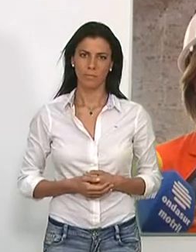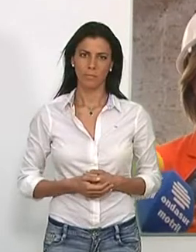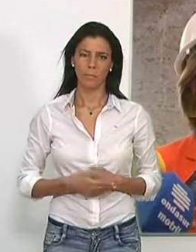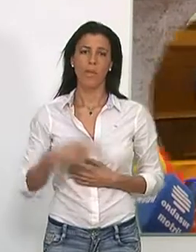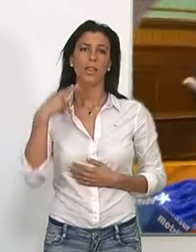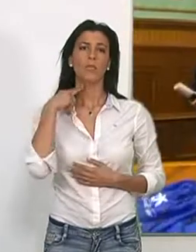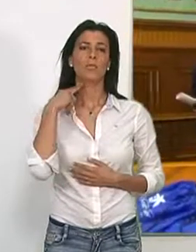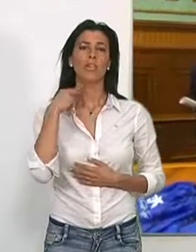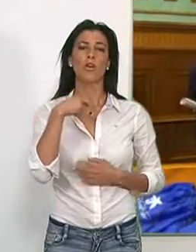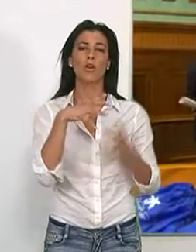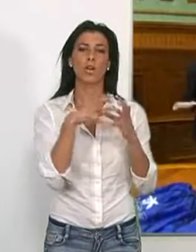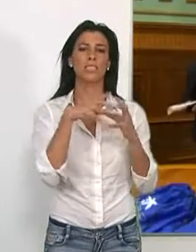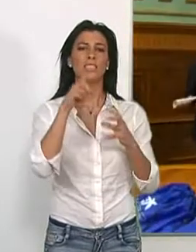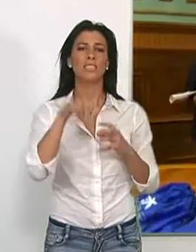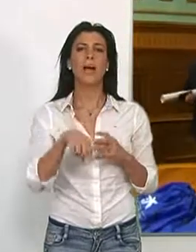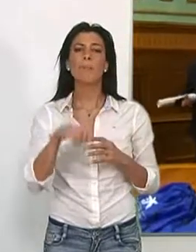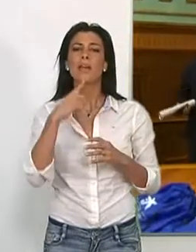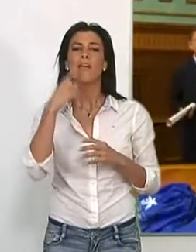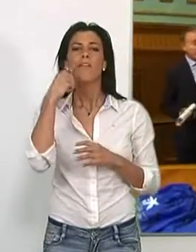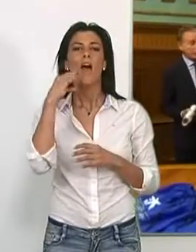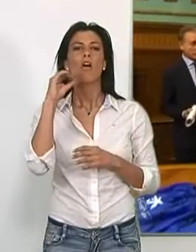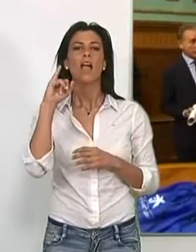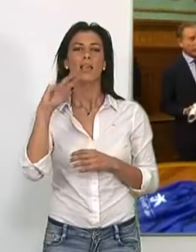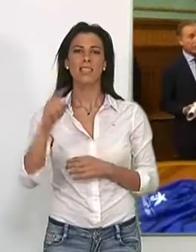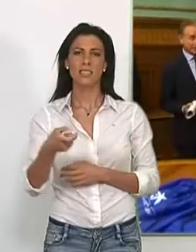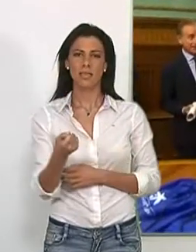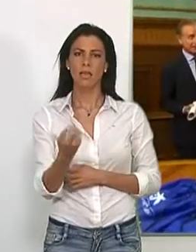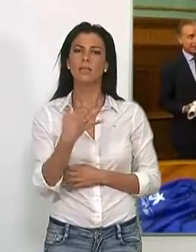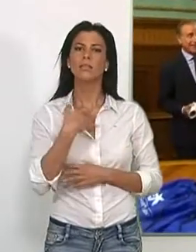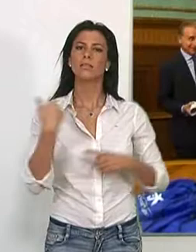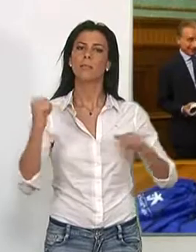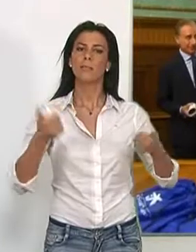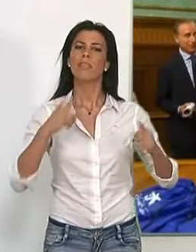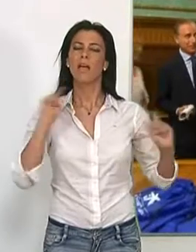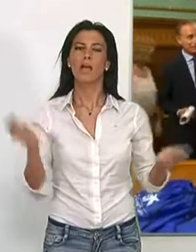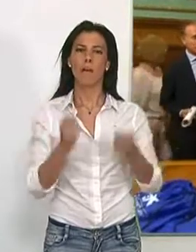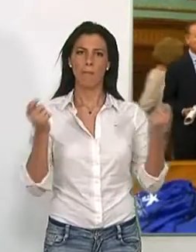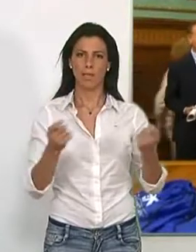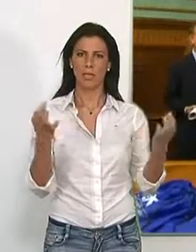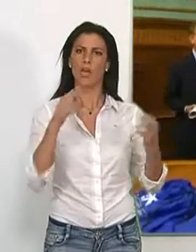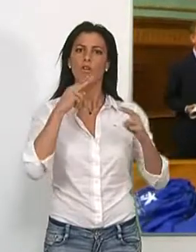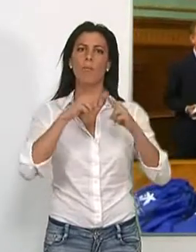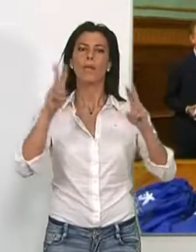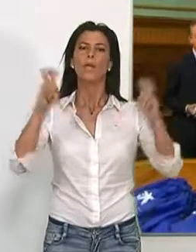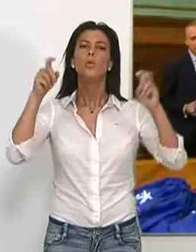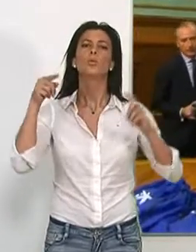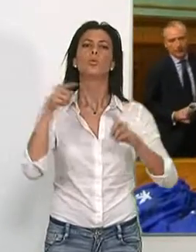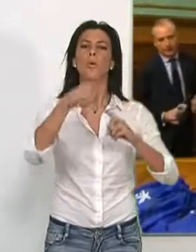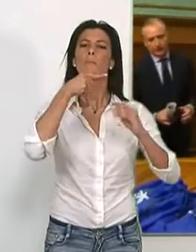la diputación de granada y la obra social de la caixa llevan a cabo la campaña tu material estrella que tiene por